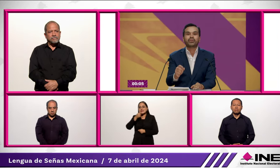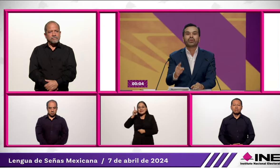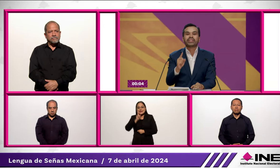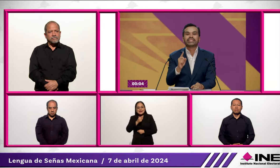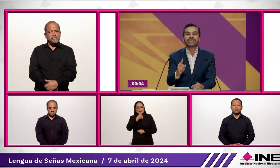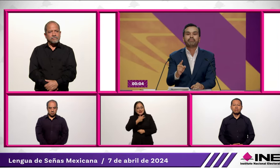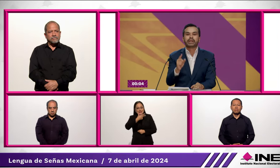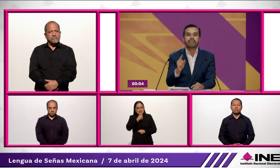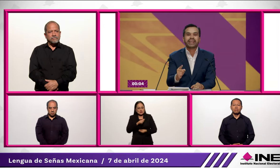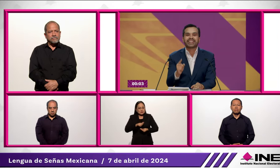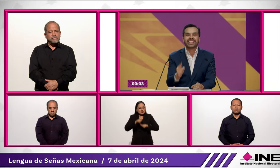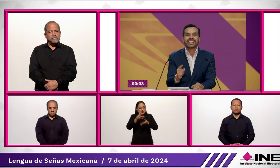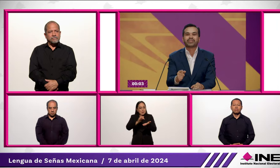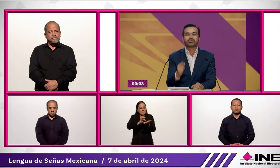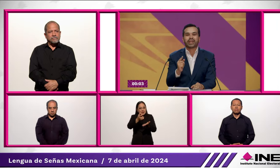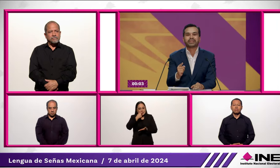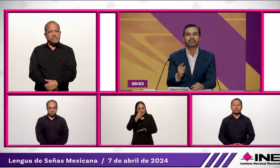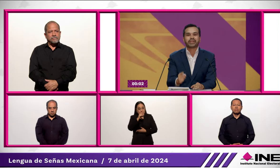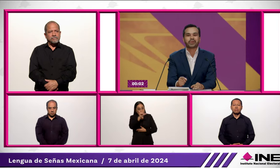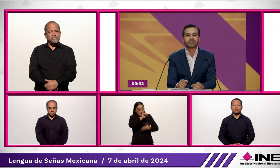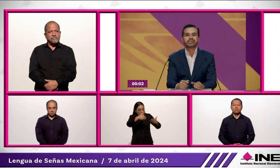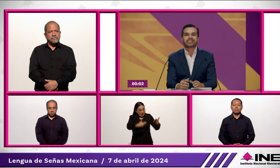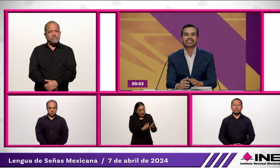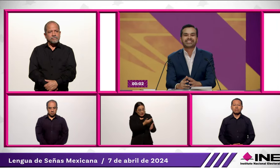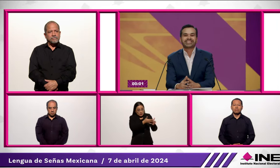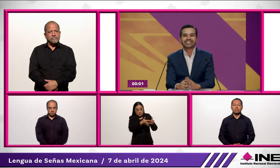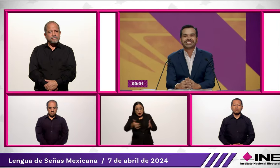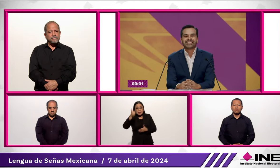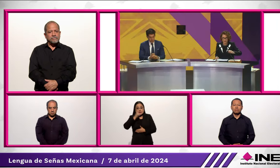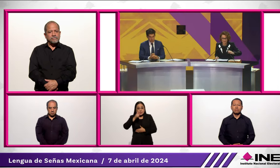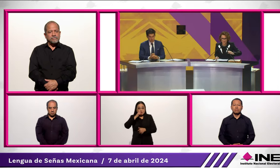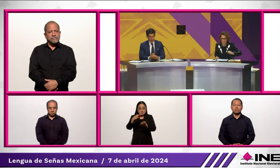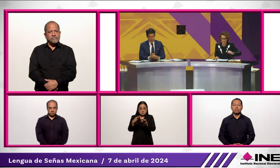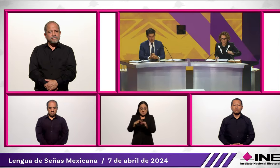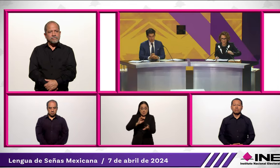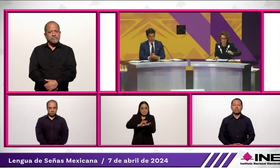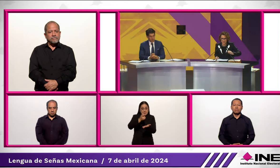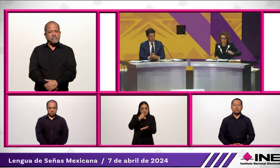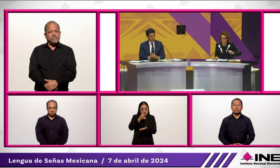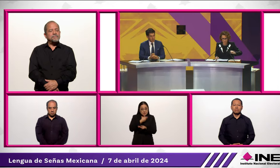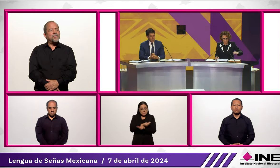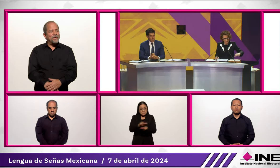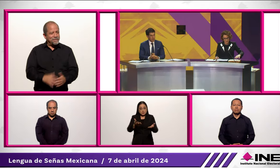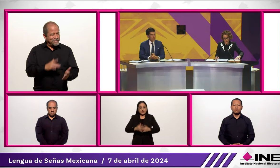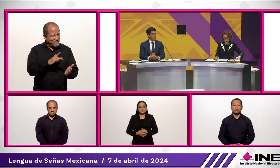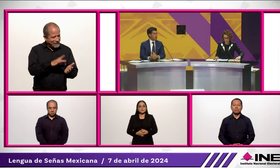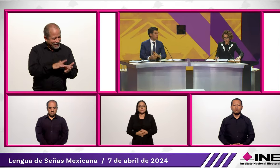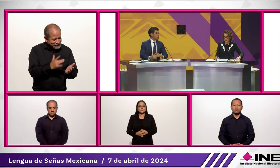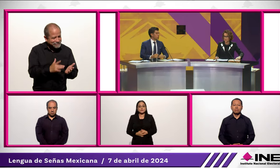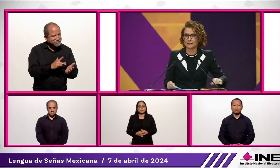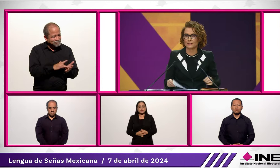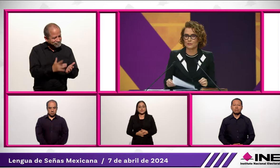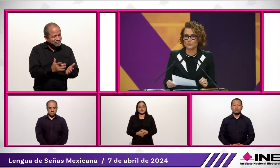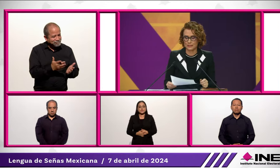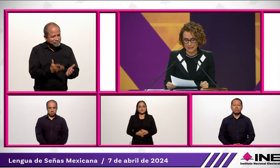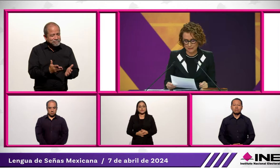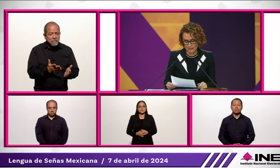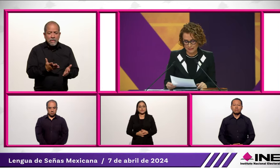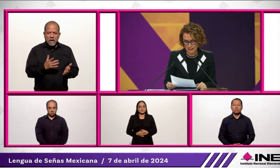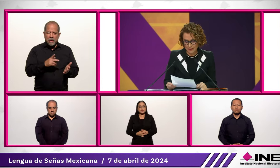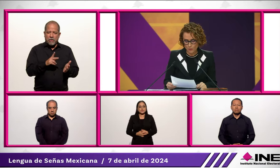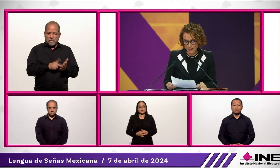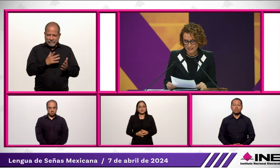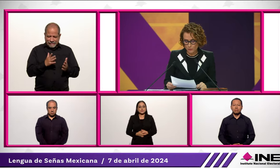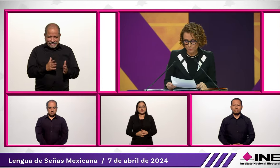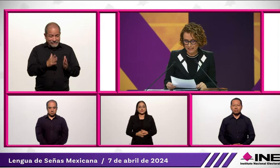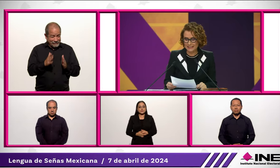cada niño, desde el primer día de su nacimiento. Gracias, gracias, candidato. Y se lo repito, candidata Xochitl